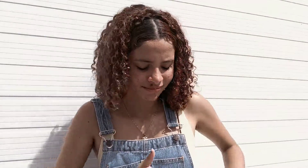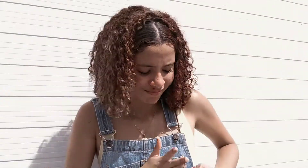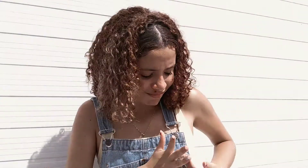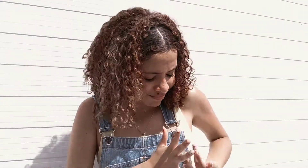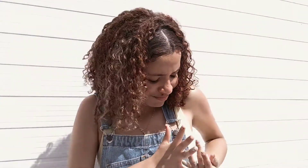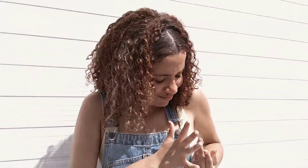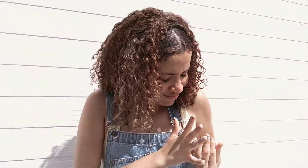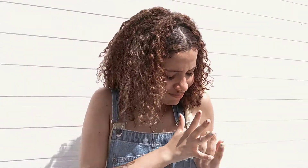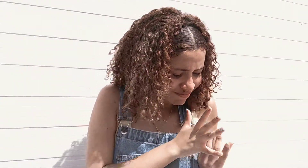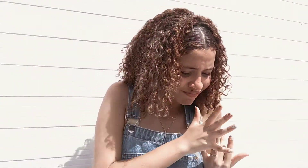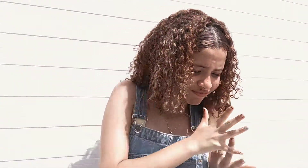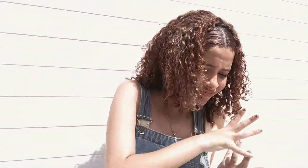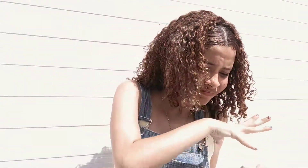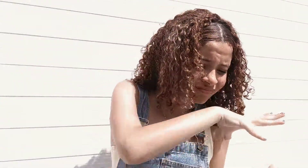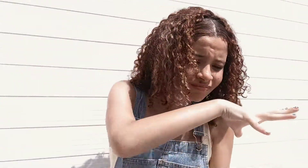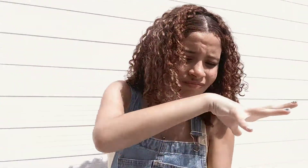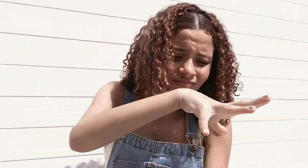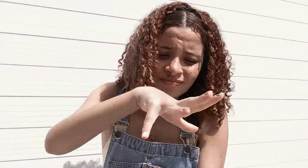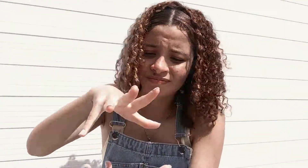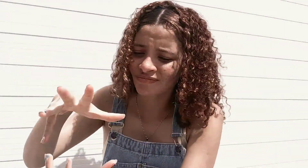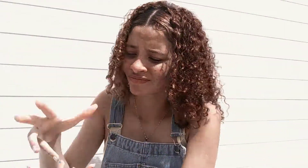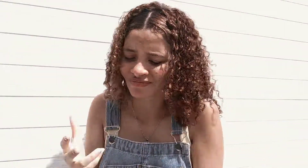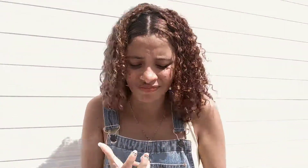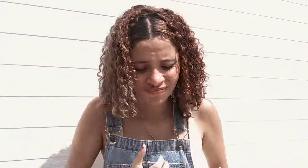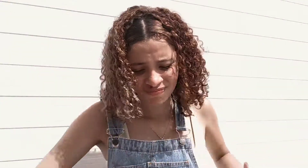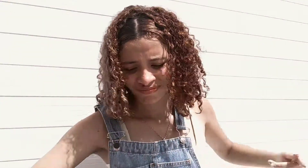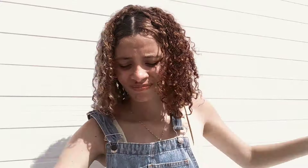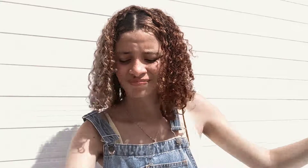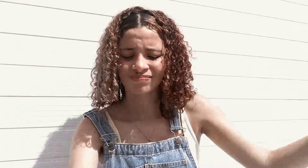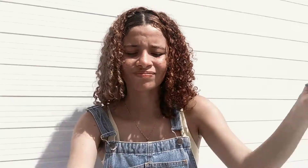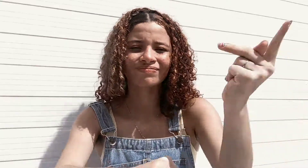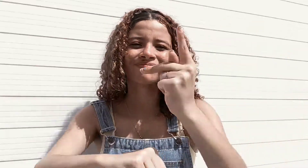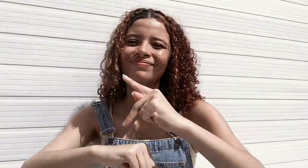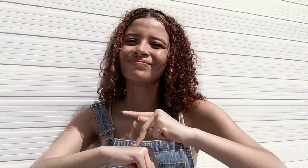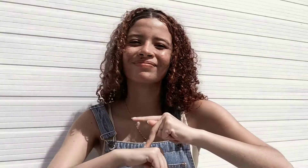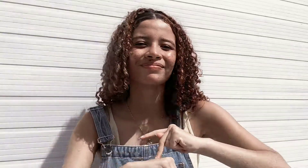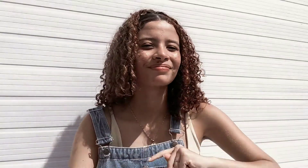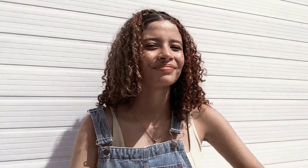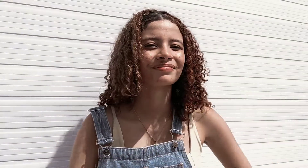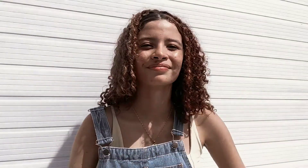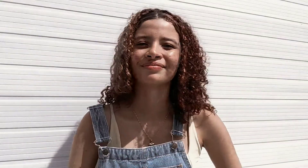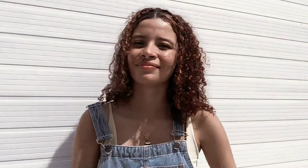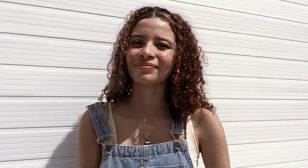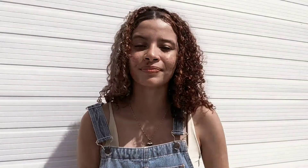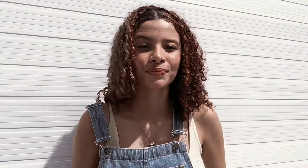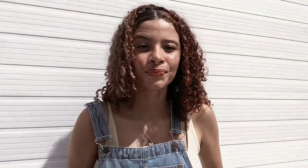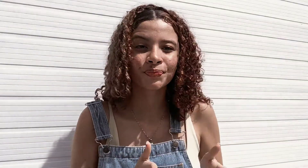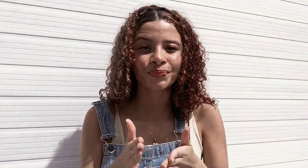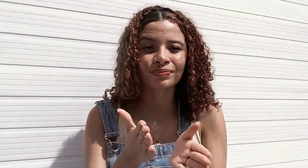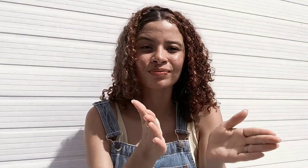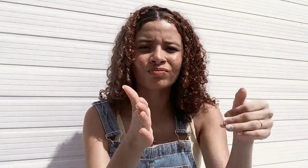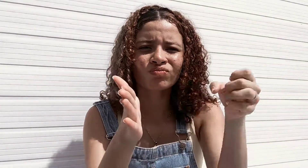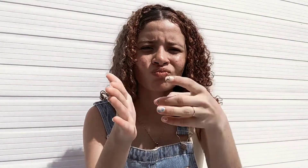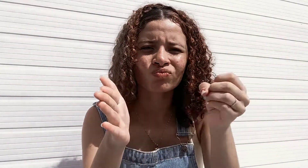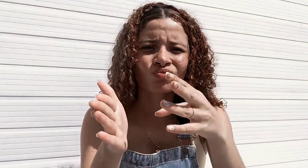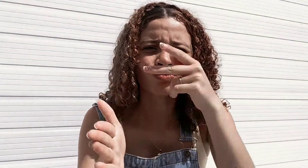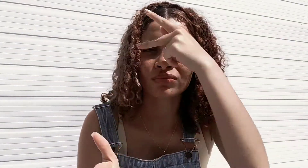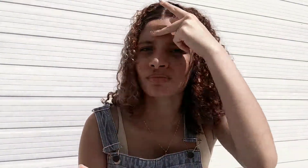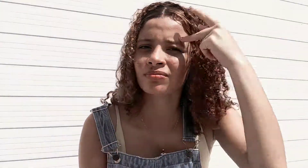Meu coração de fogo vem o coração do meu país Meu caminho é novo, mas